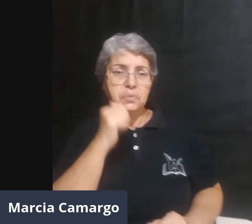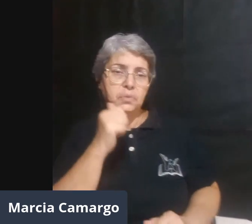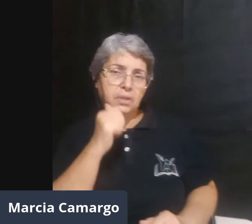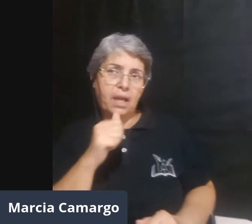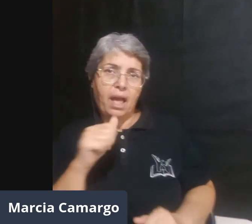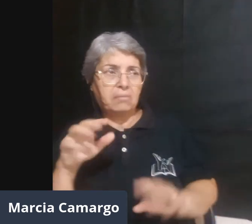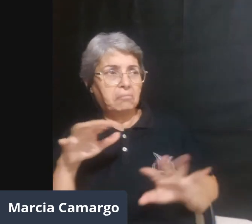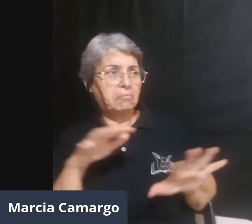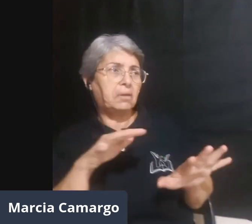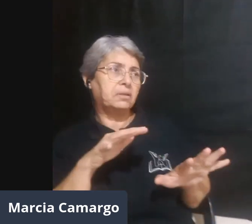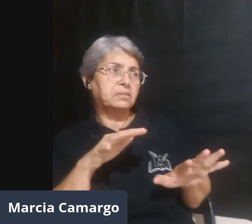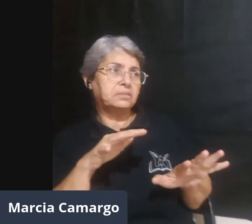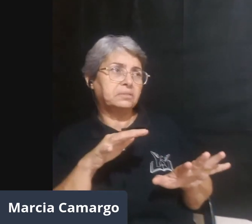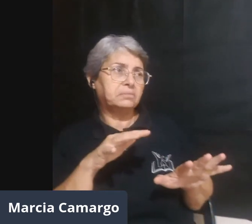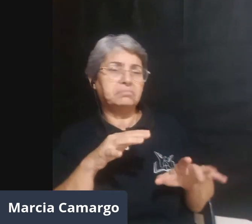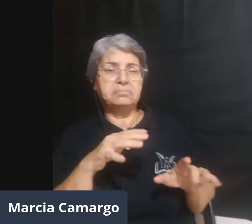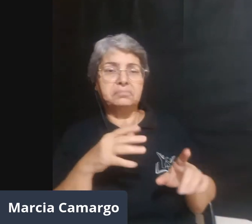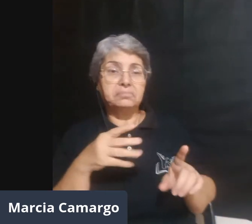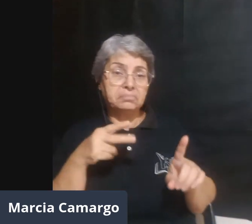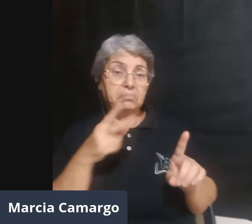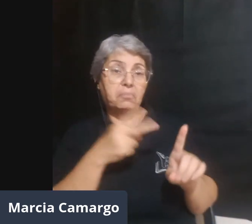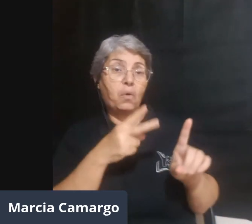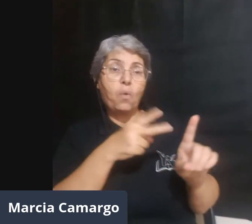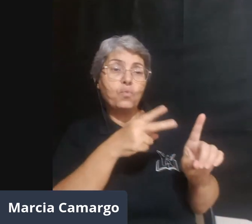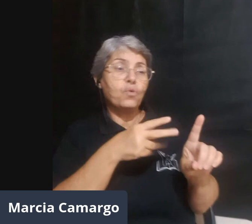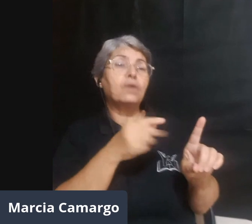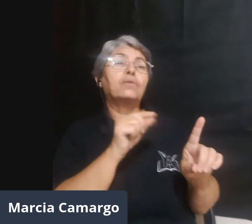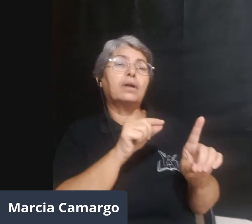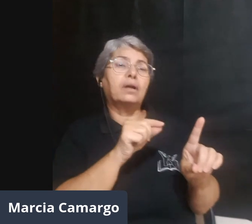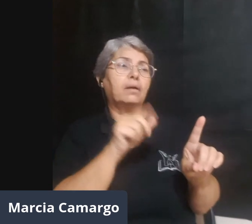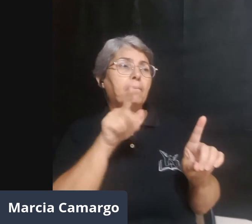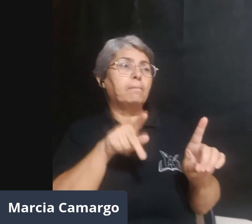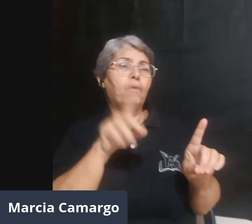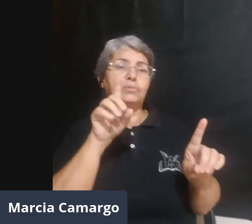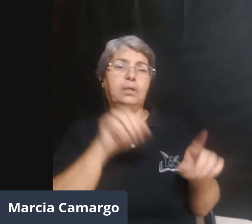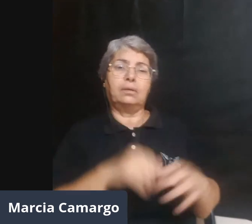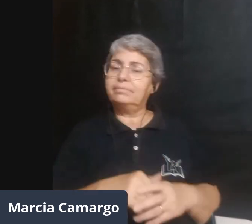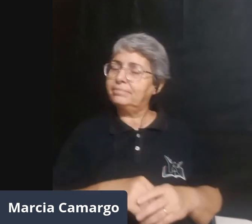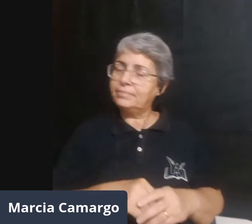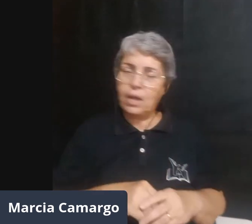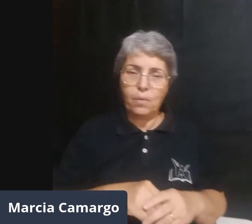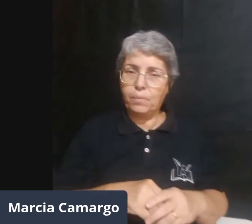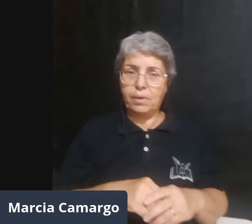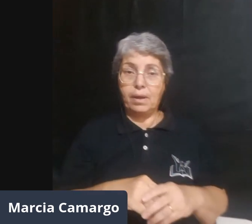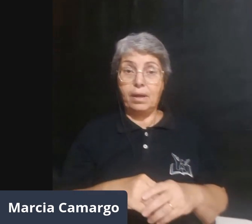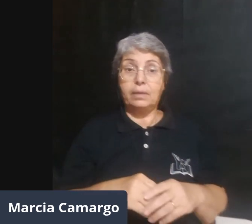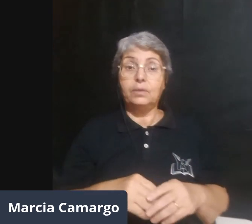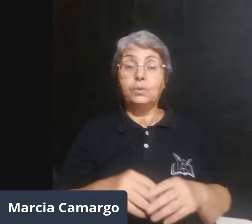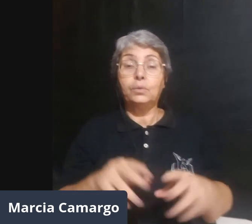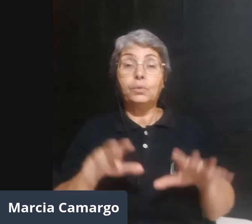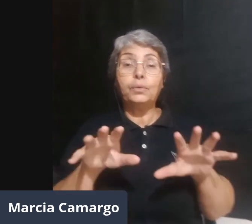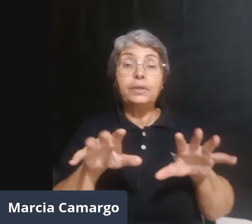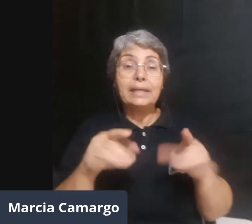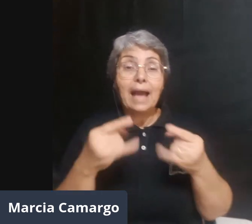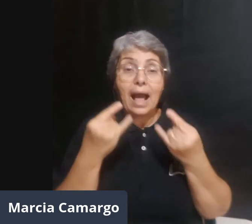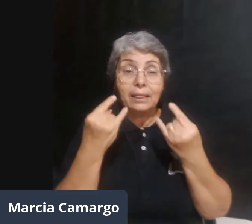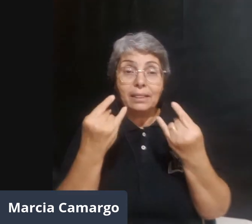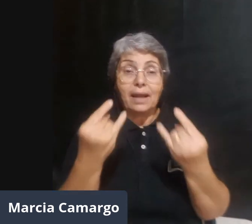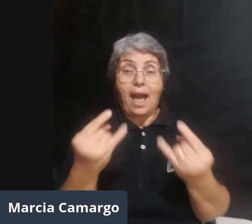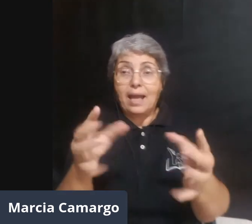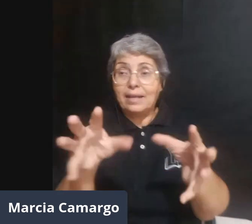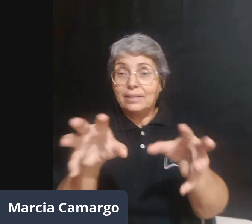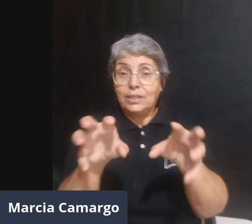das nações procurem o povo de Deus. É a presença de Deus conosco, transbordando numa vida